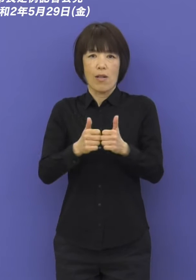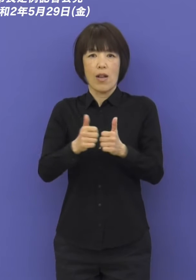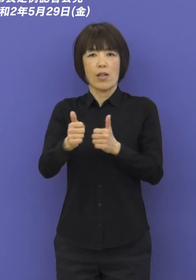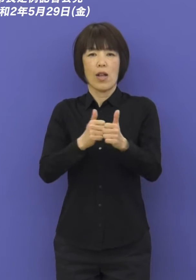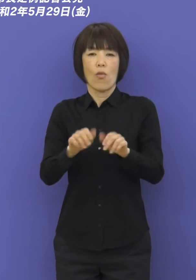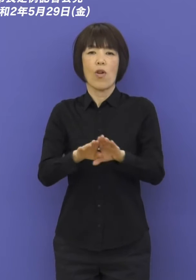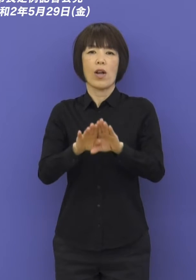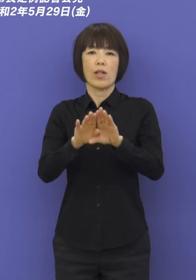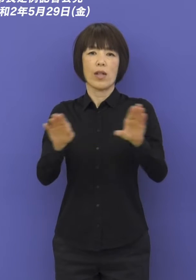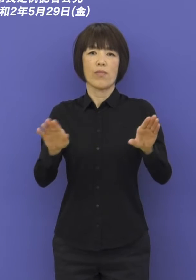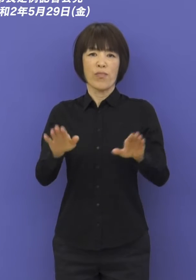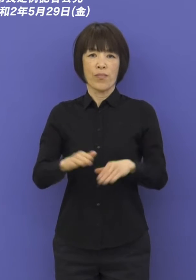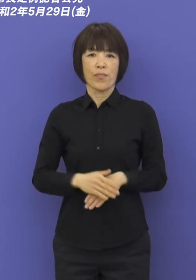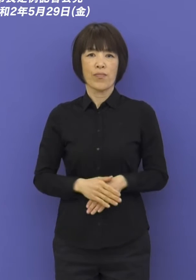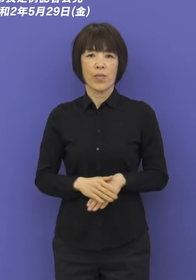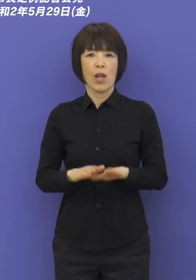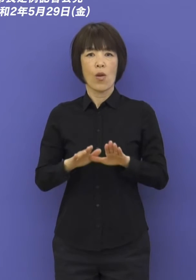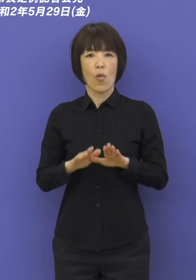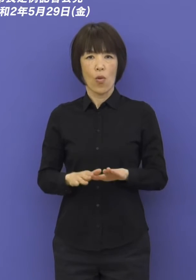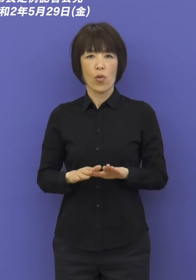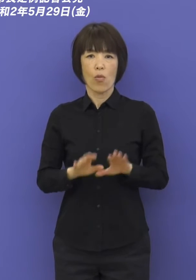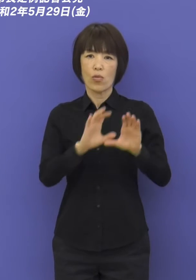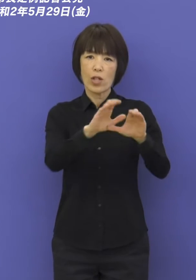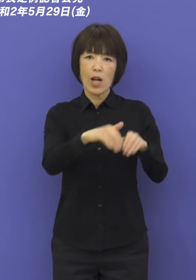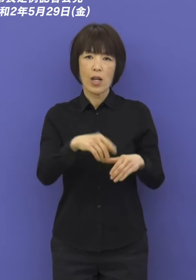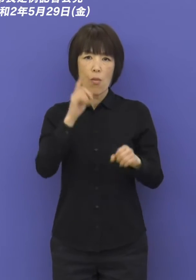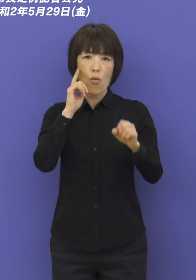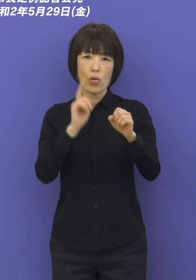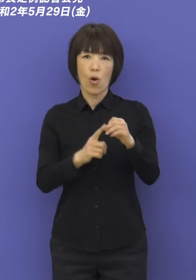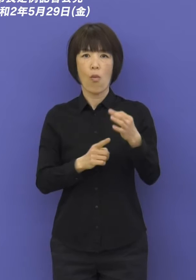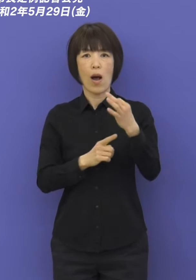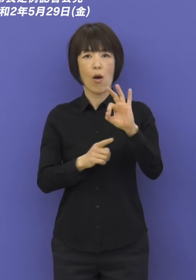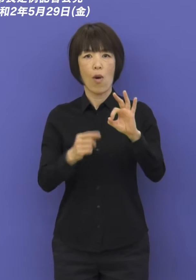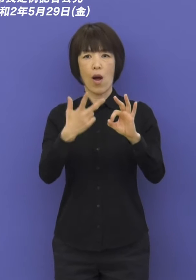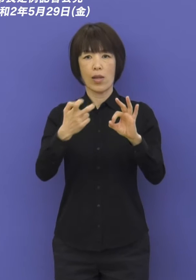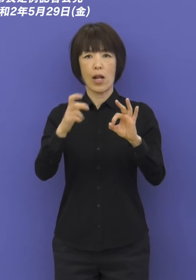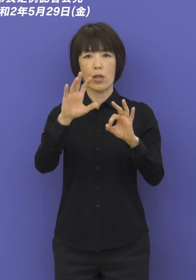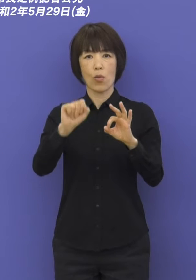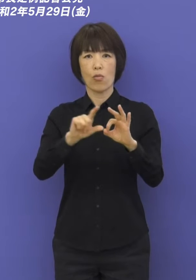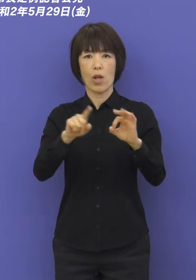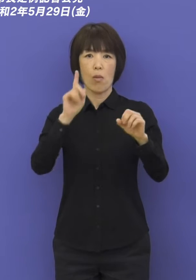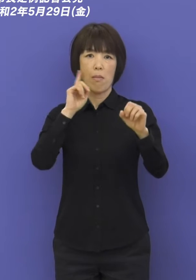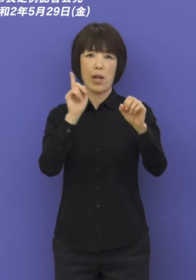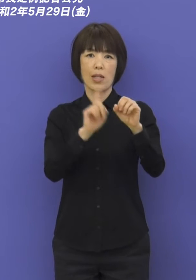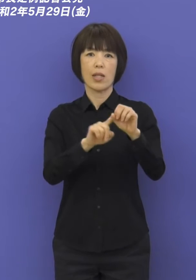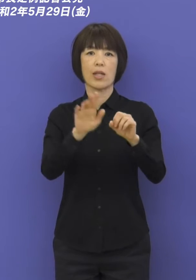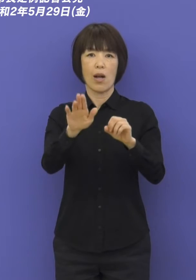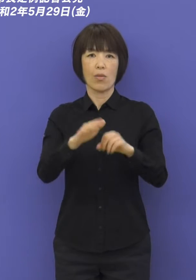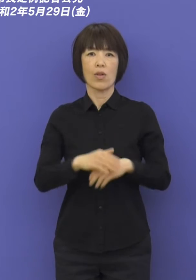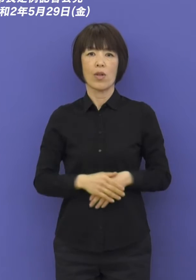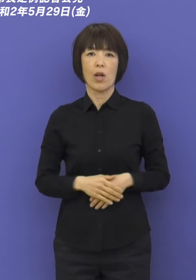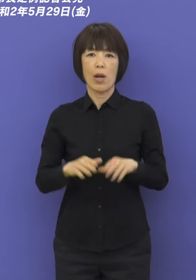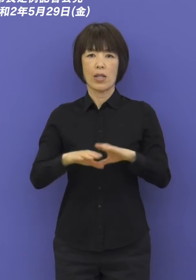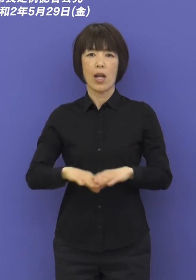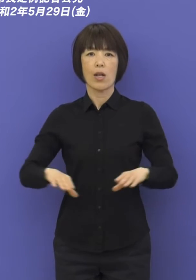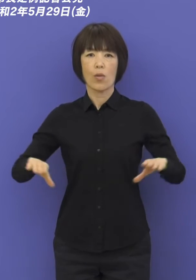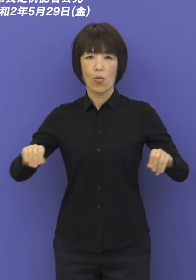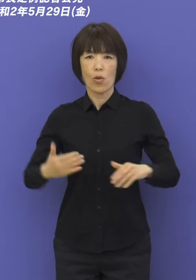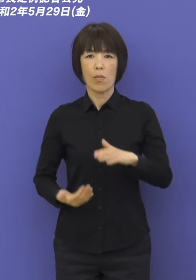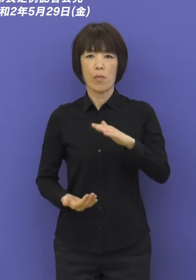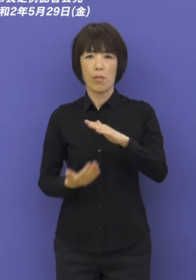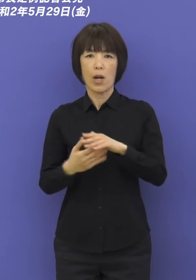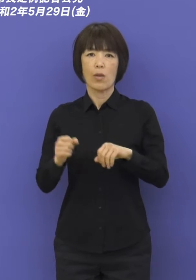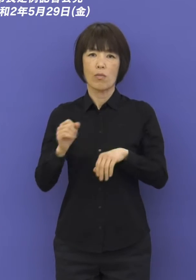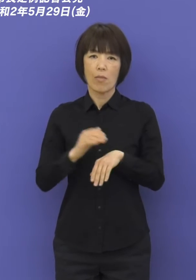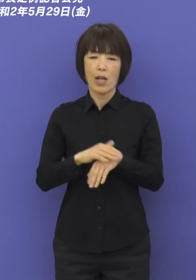します。本レースの売り上げは70億円を目指しています。全国のトップレー